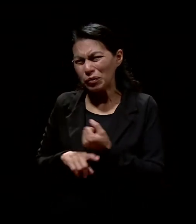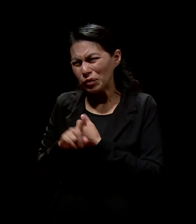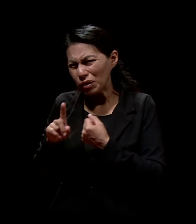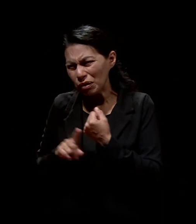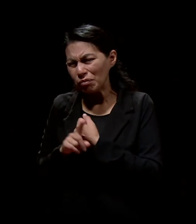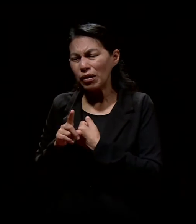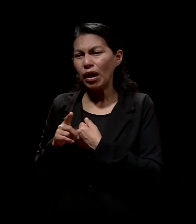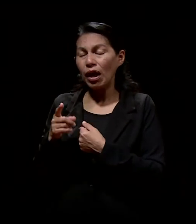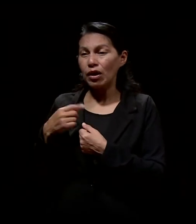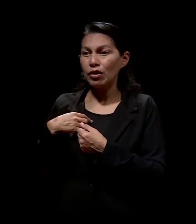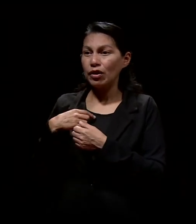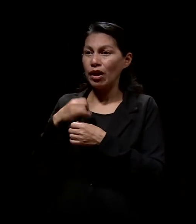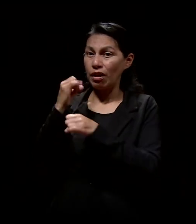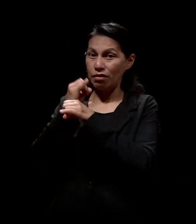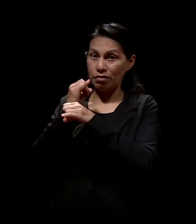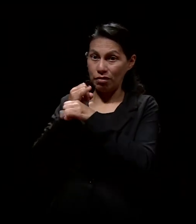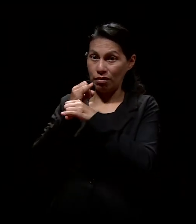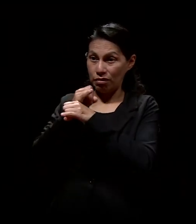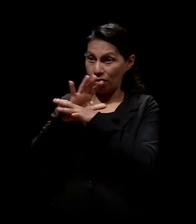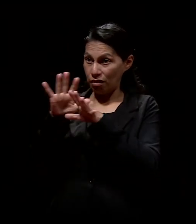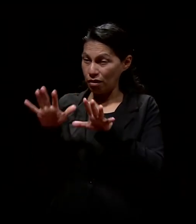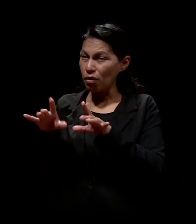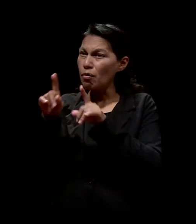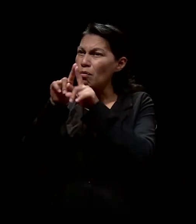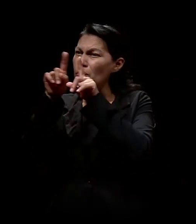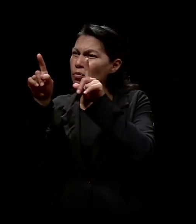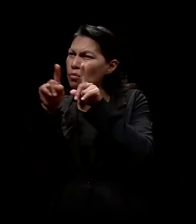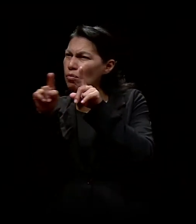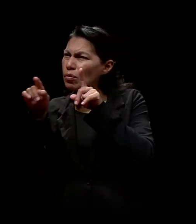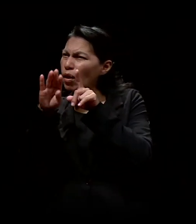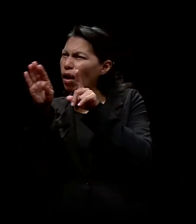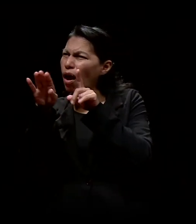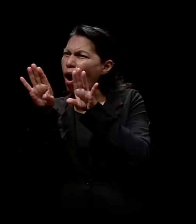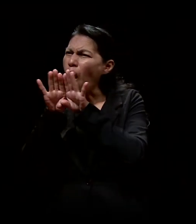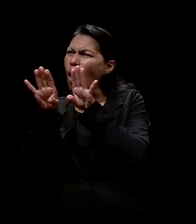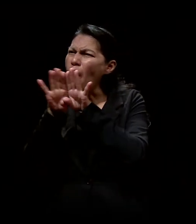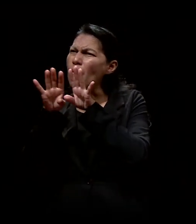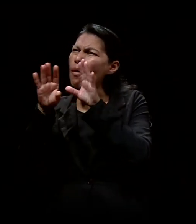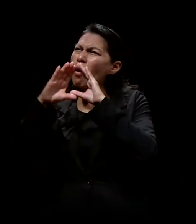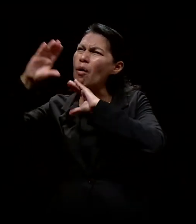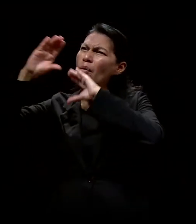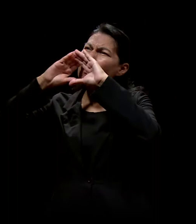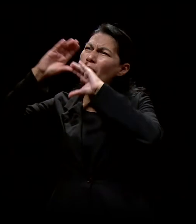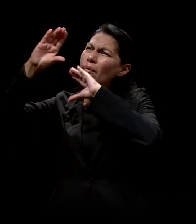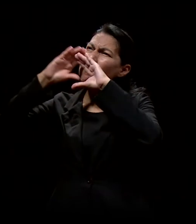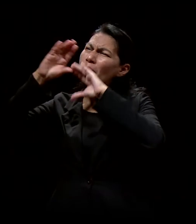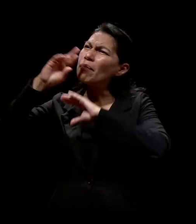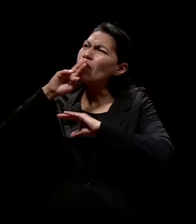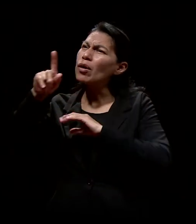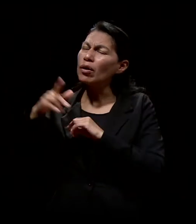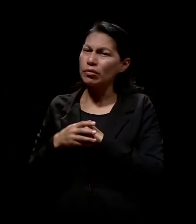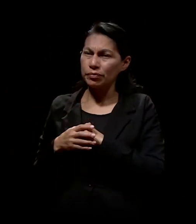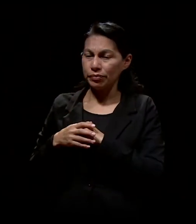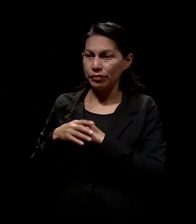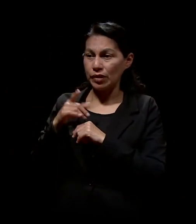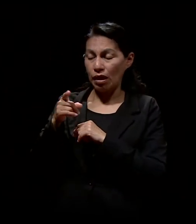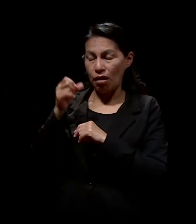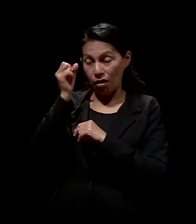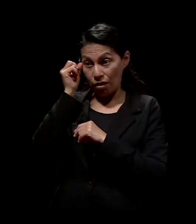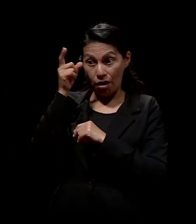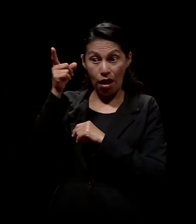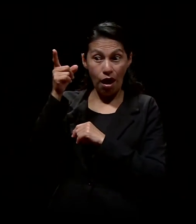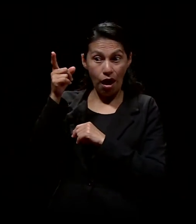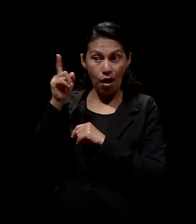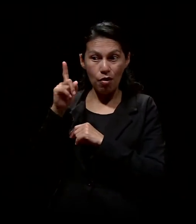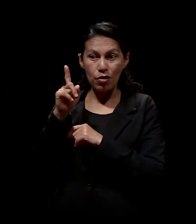me puse a buscar en internet cómo poder comunicarme mejor con Dios. Y Sí. dentro de ellas me encontré estas ideas.